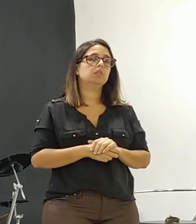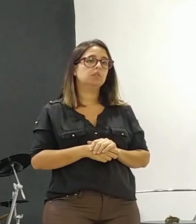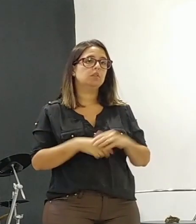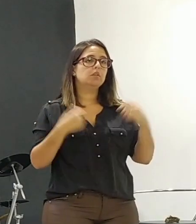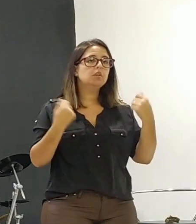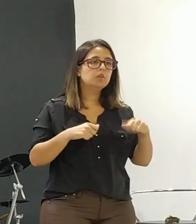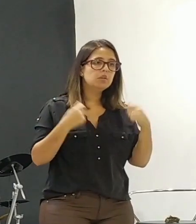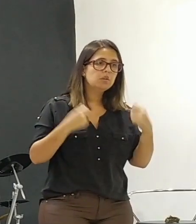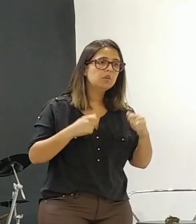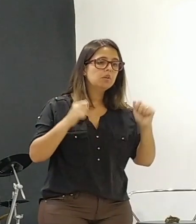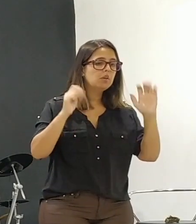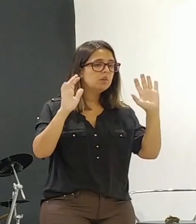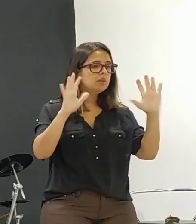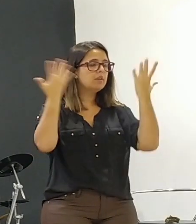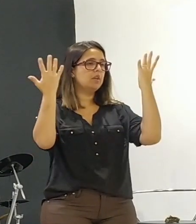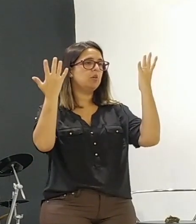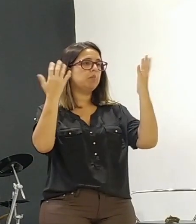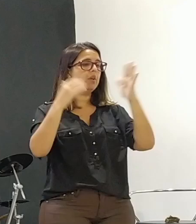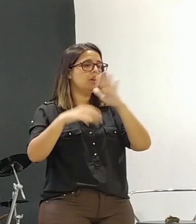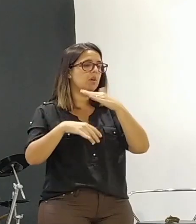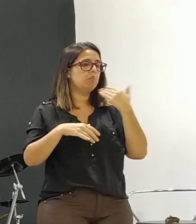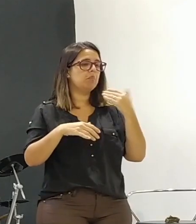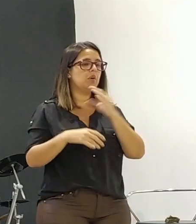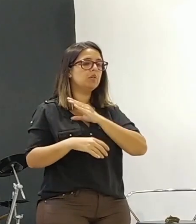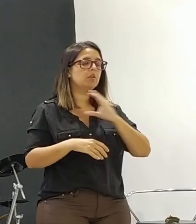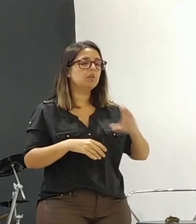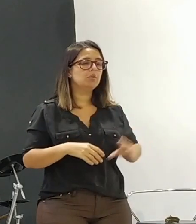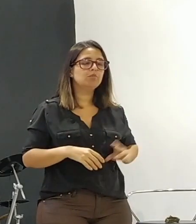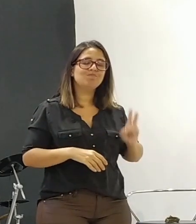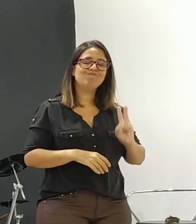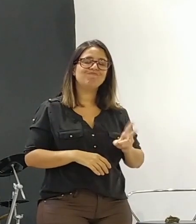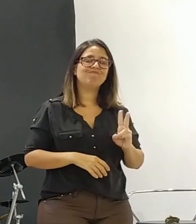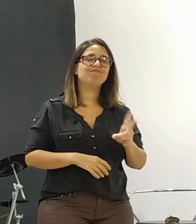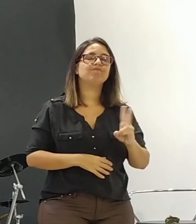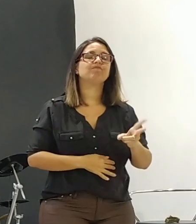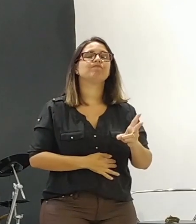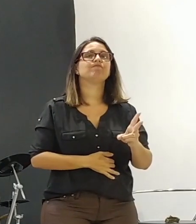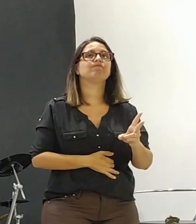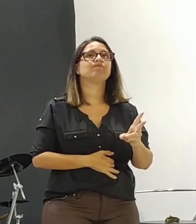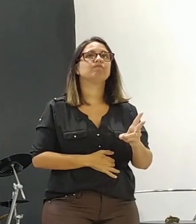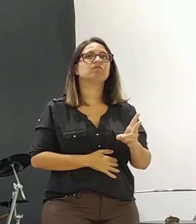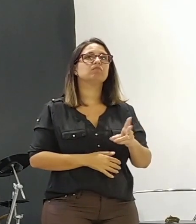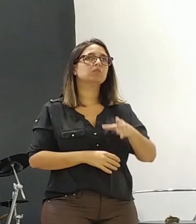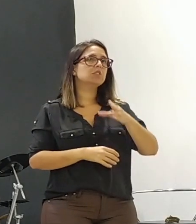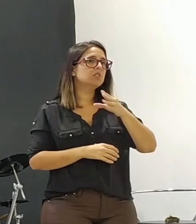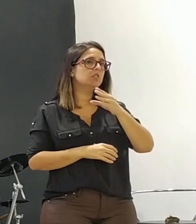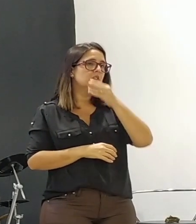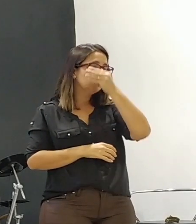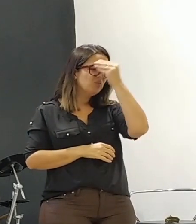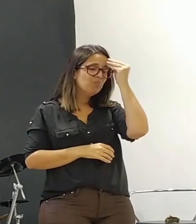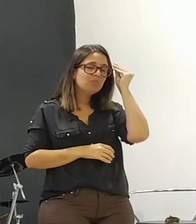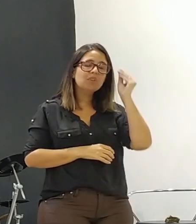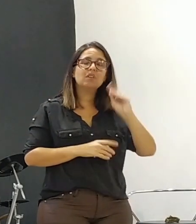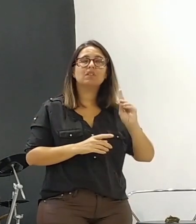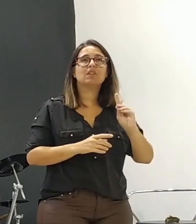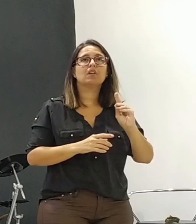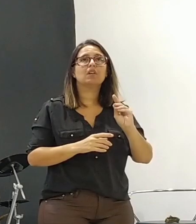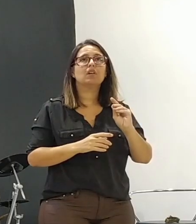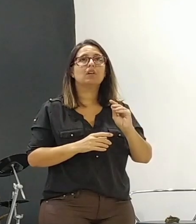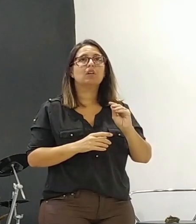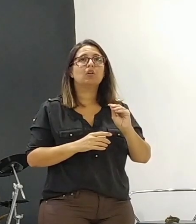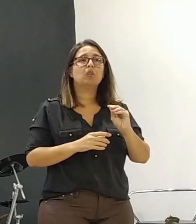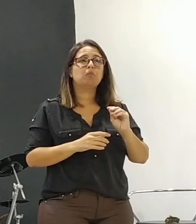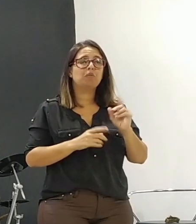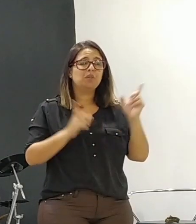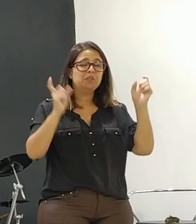precisamos celebrar essa morte de Cristo constantemente, para a gente não esquecer o quão caro foi para